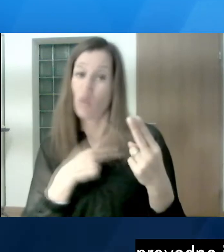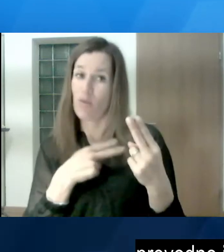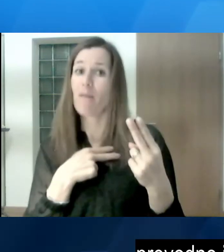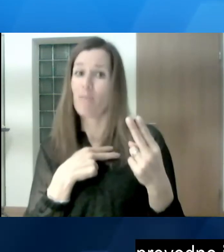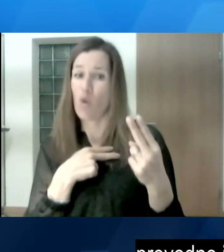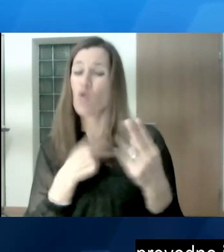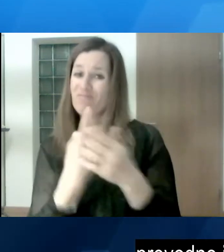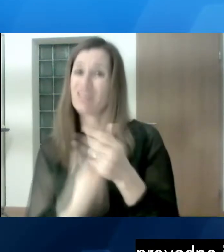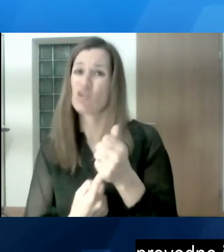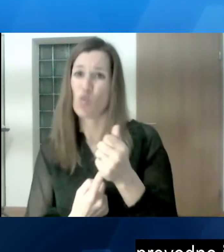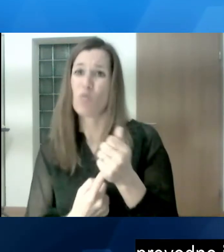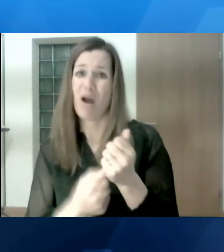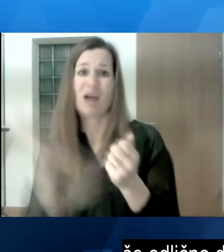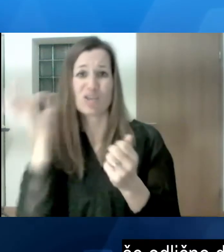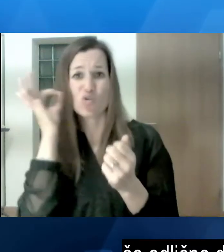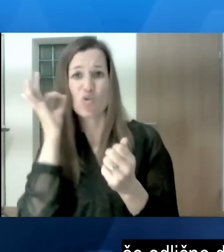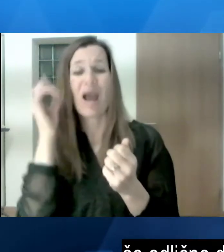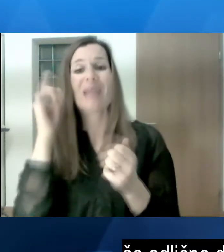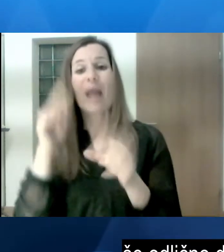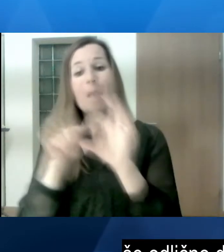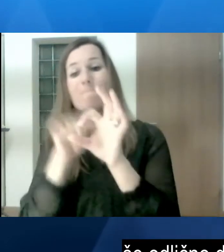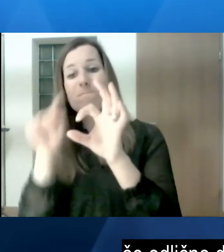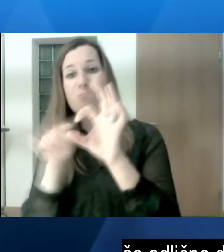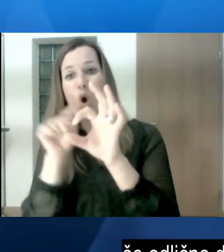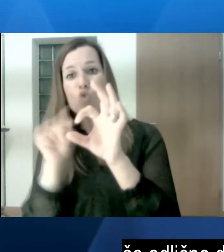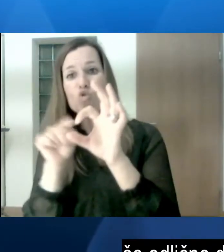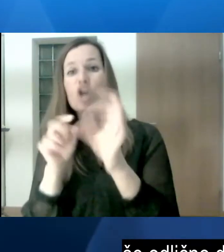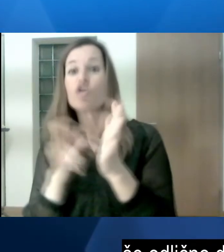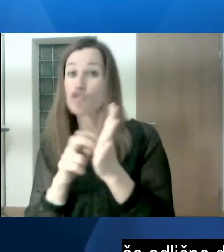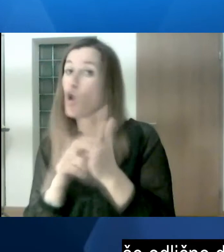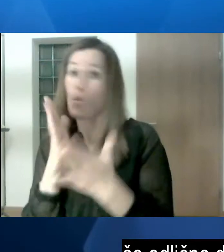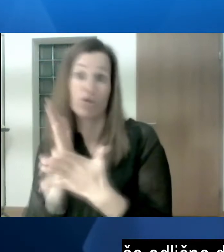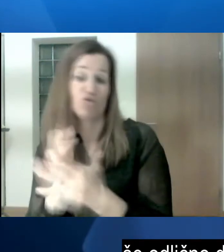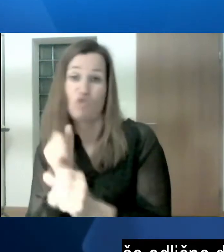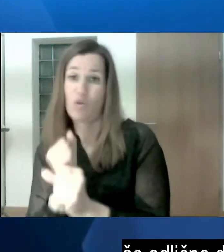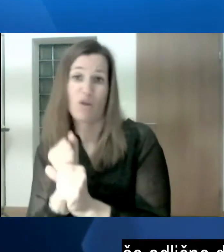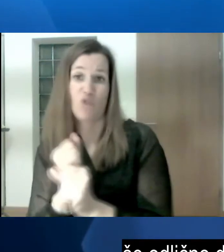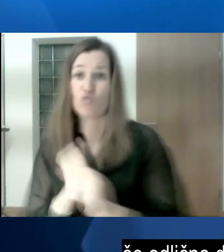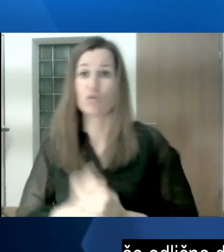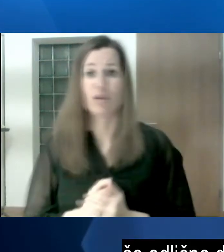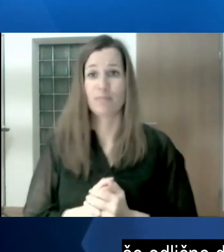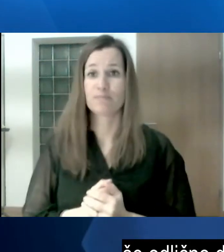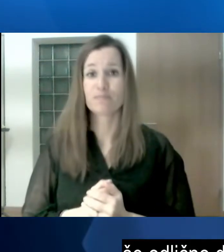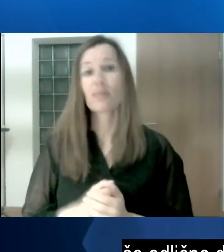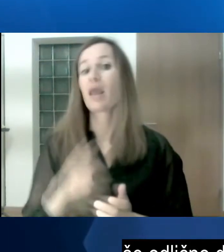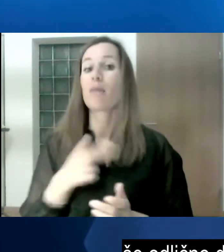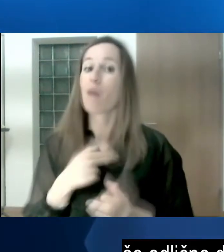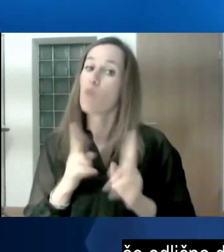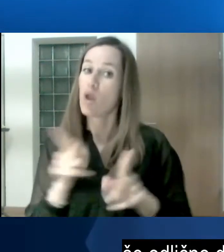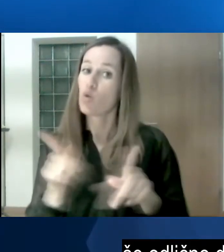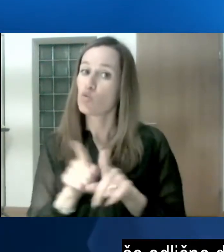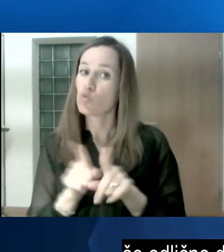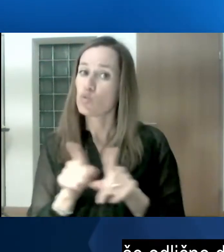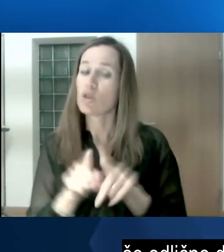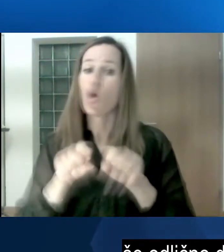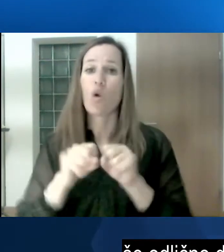nam polžek, zgornja krvulja, še odlično deluje. Imamo lahko tudi okvare v